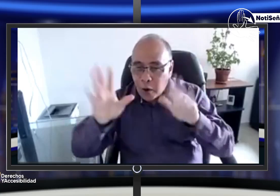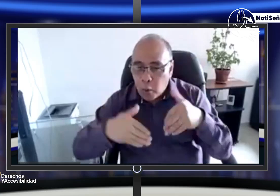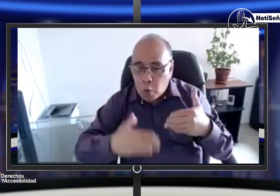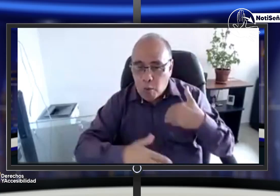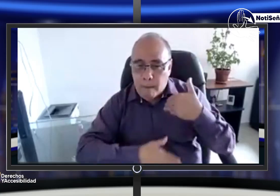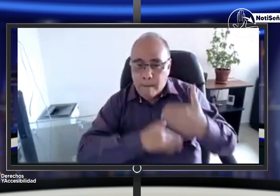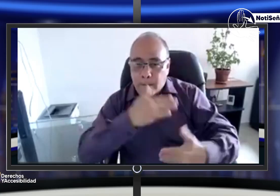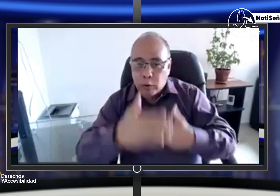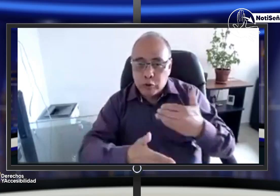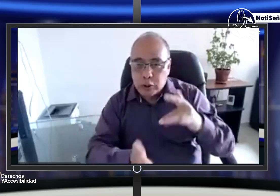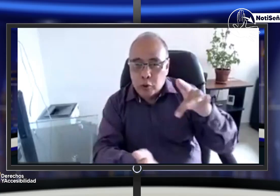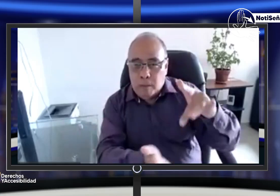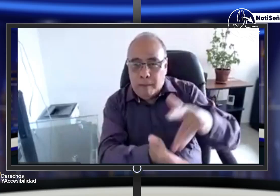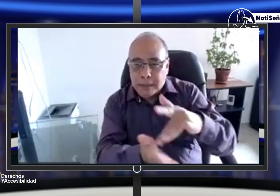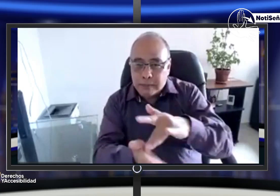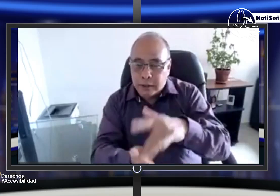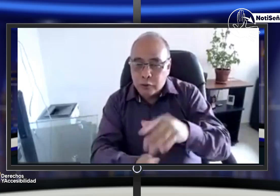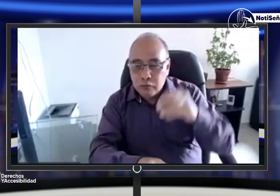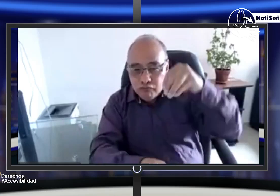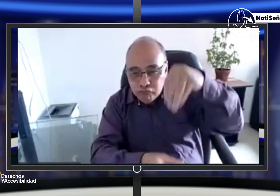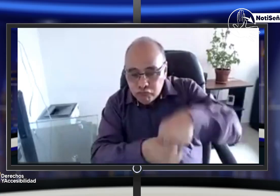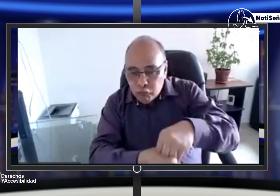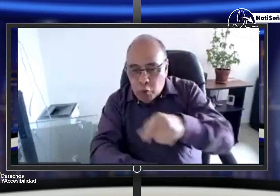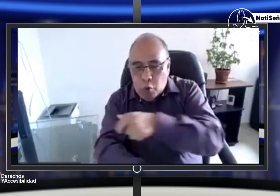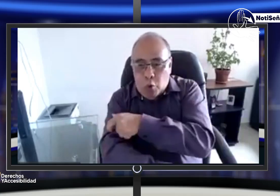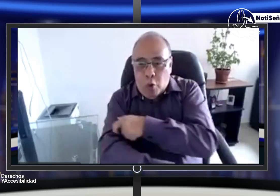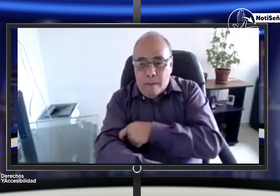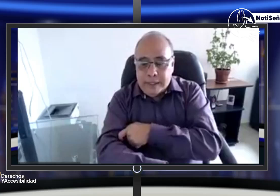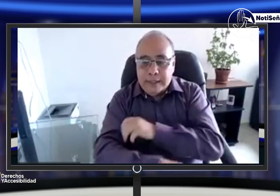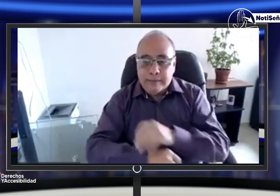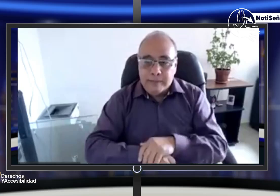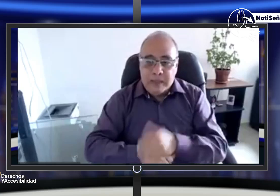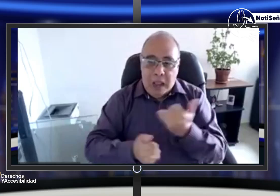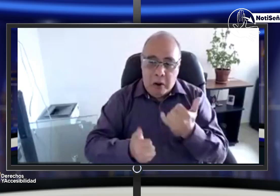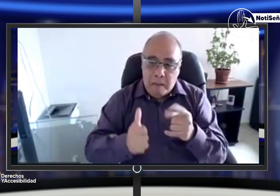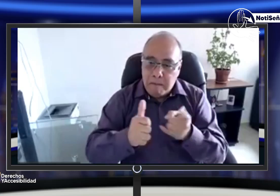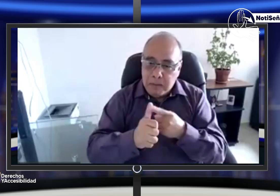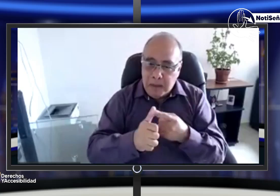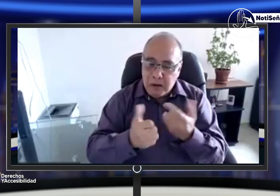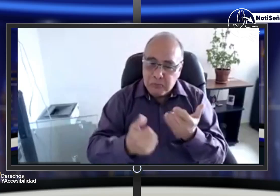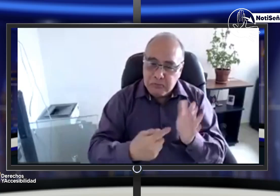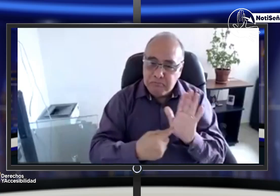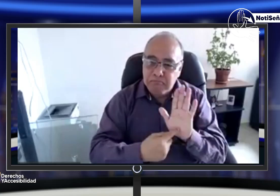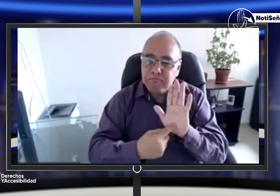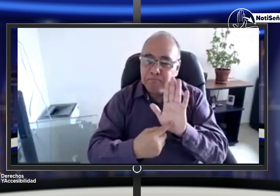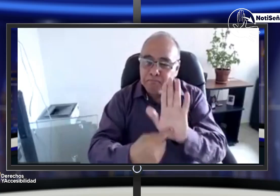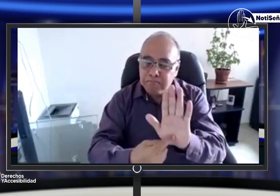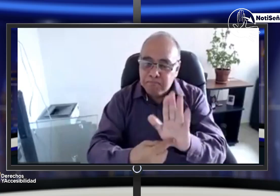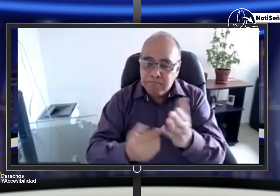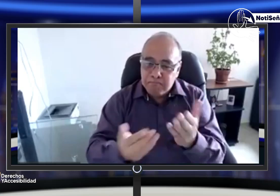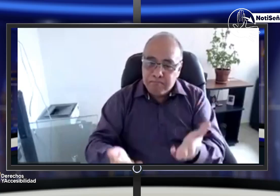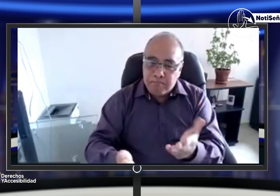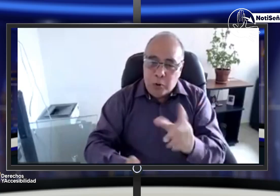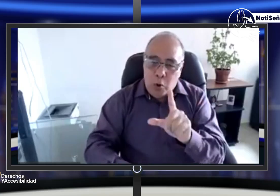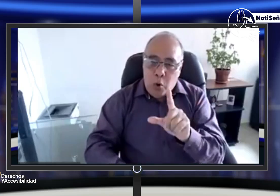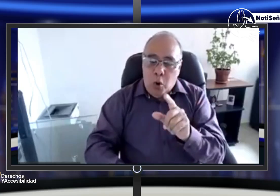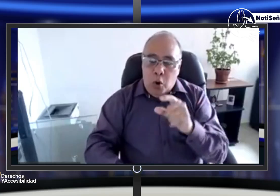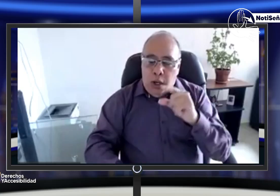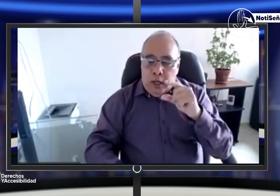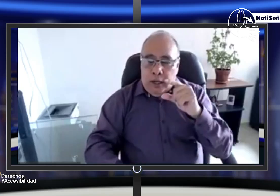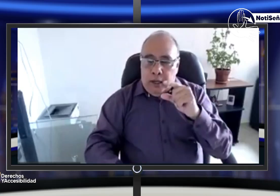Así que vamos a aprovechar este espacio como un conversatorio para hablar acerca de la participación en los comités